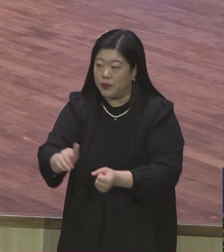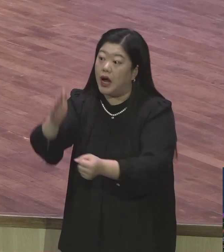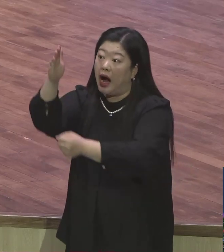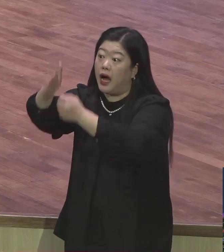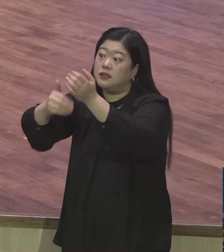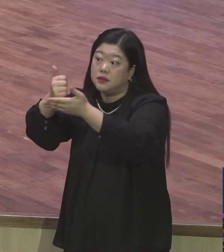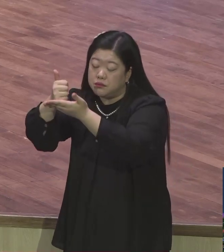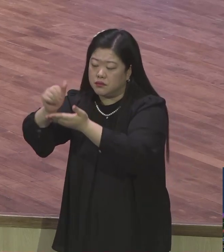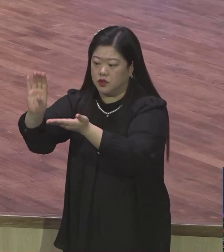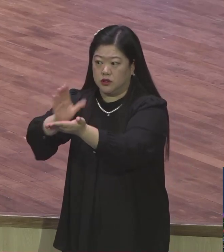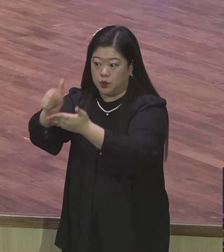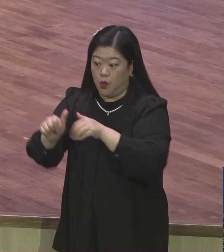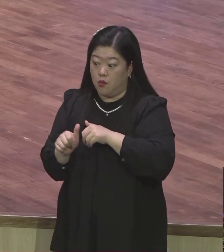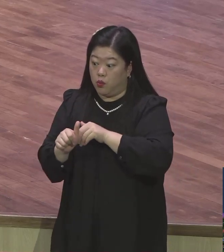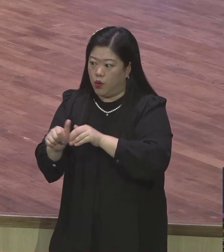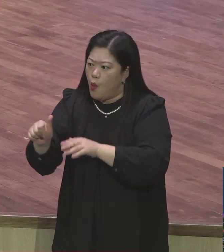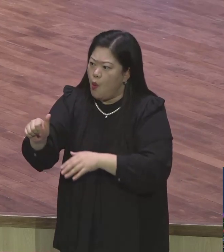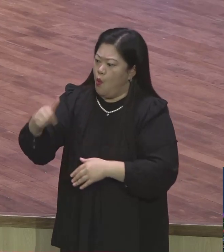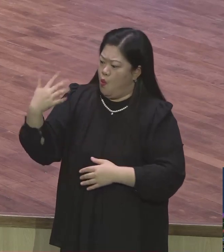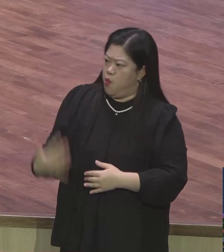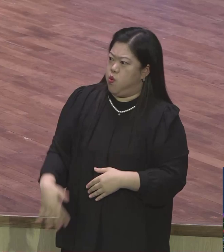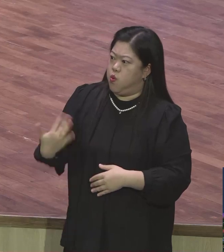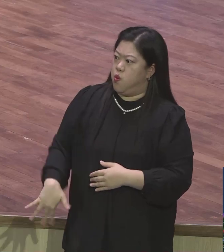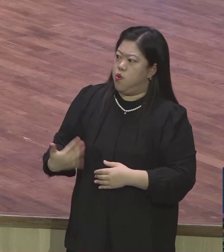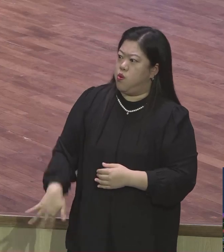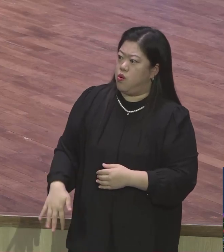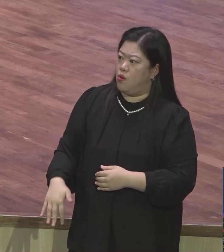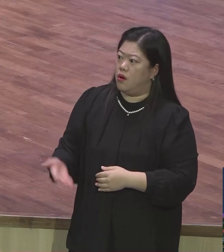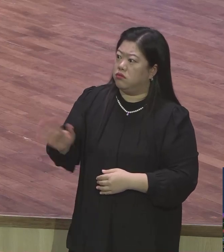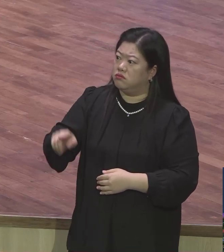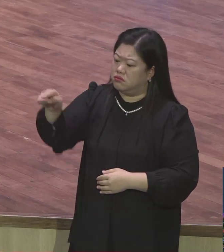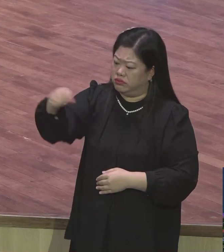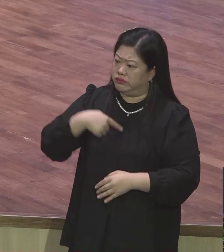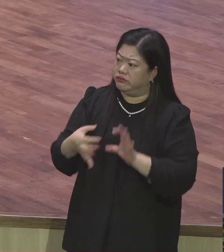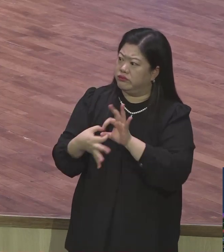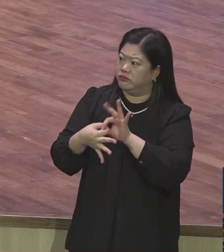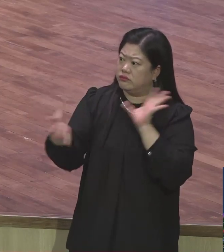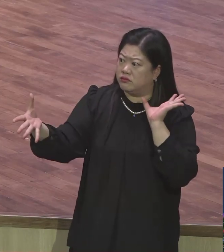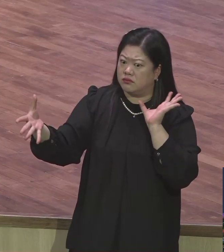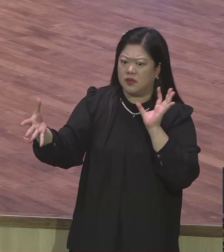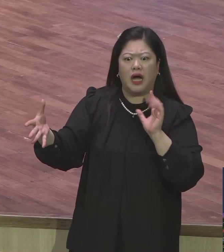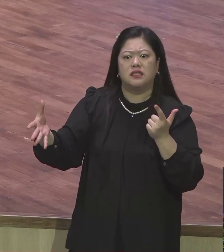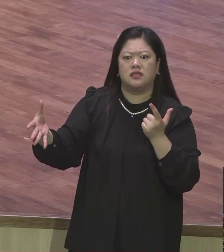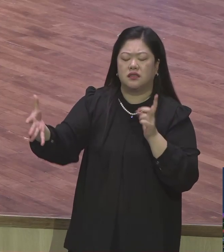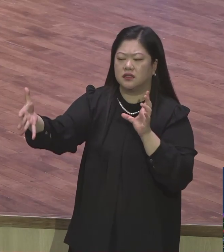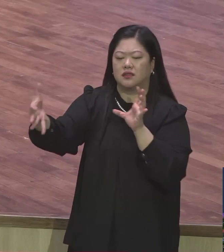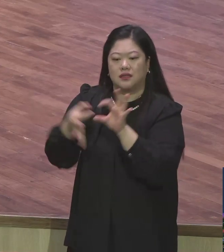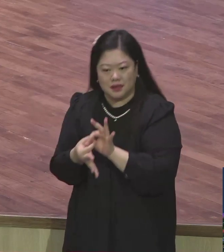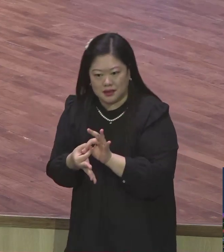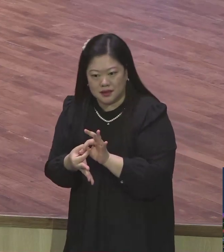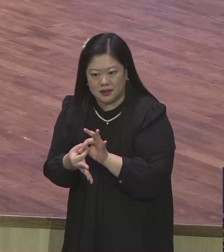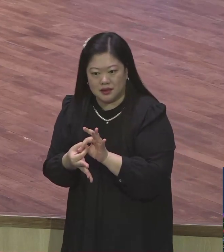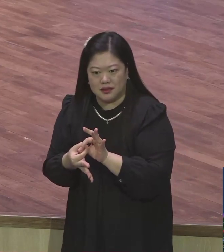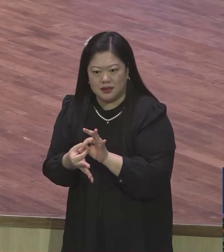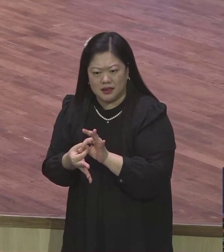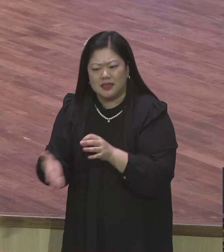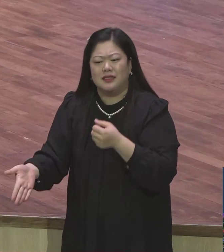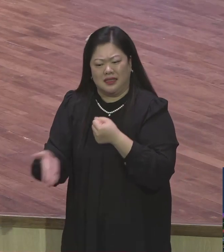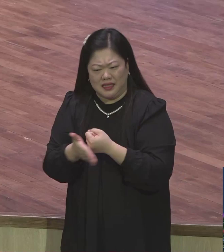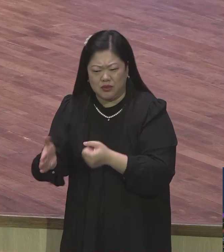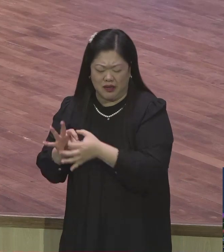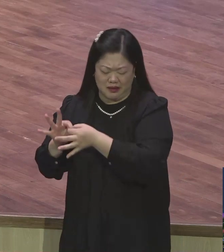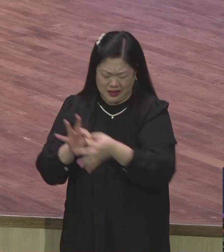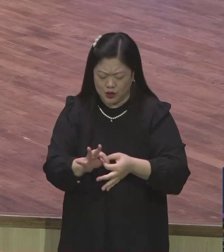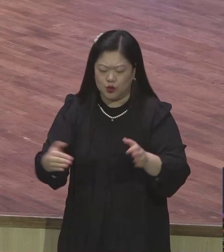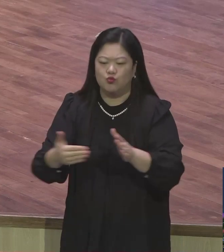복음이 되었으면 이제는 생명 걸고 이 복음에 무한 도전해야 된다. 그리고 이렇게 믿음에